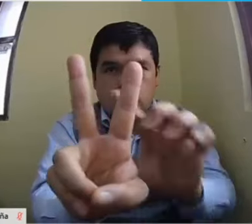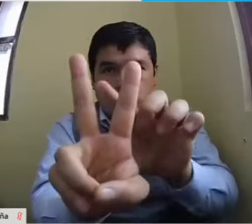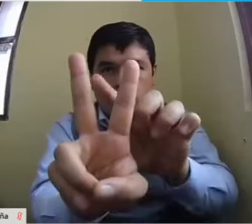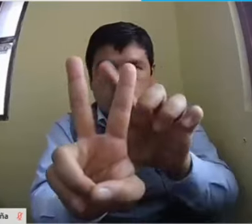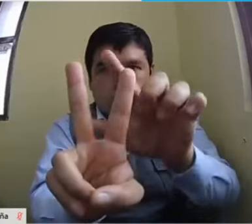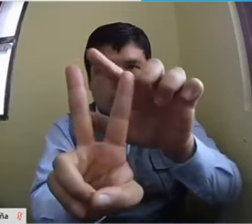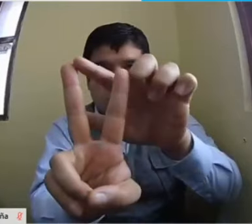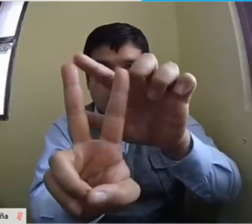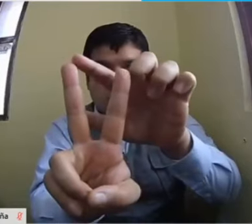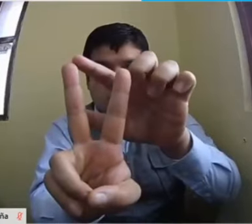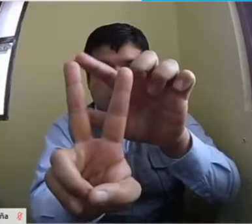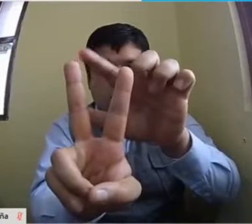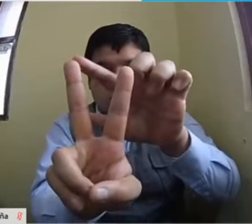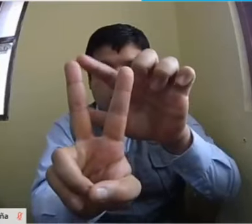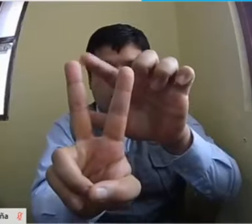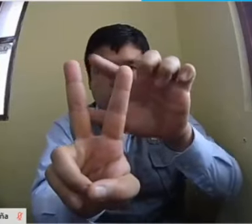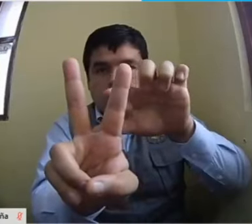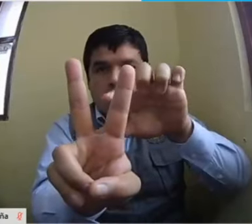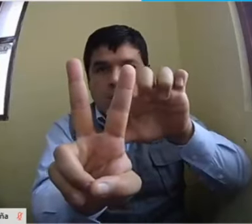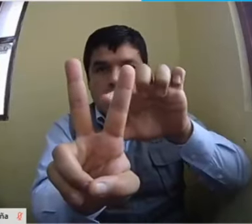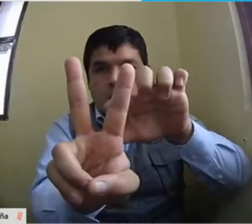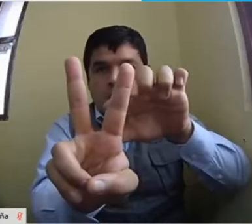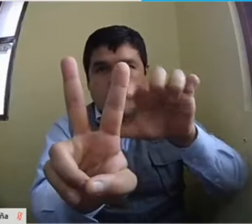es el dedo medio encima del índice.